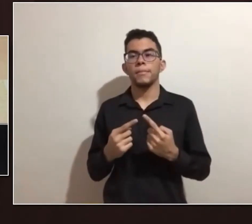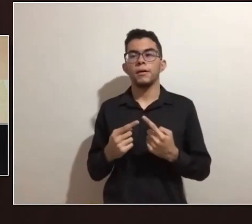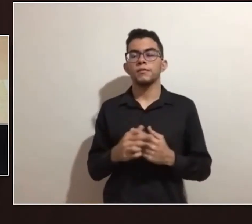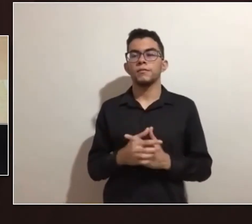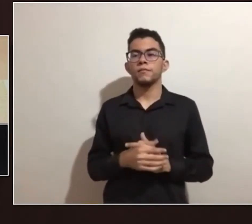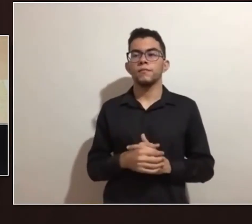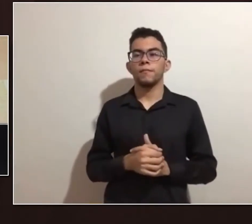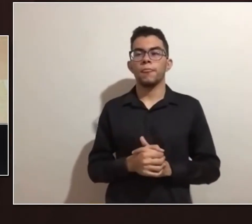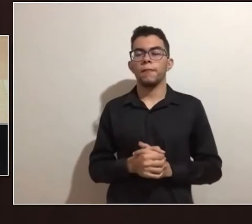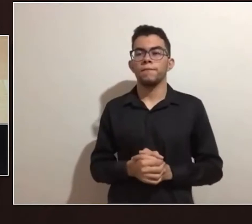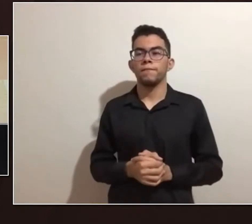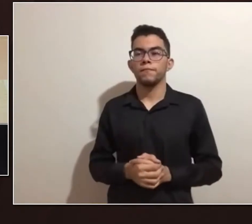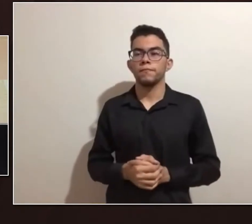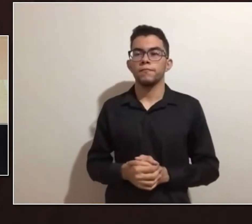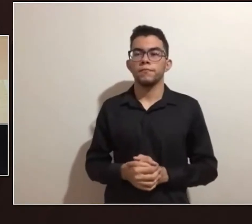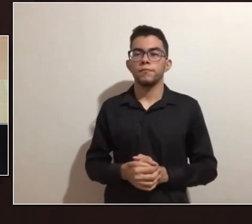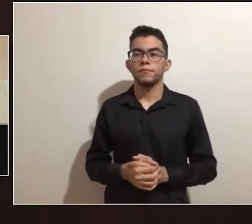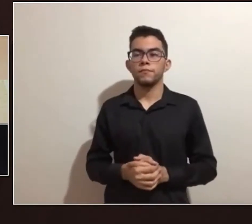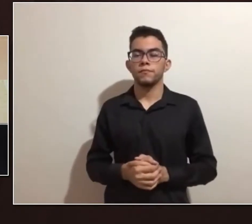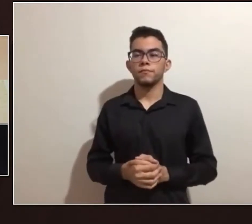e vamos para,